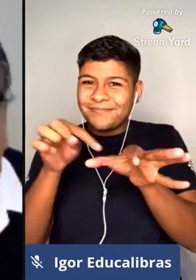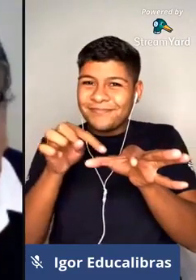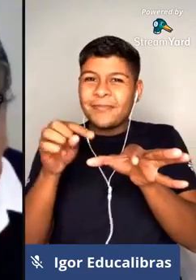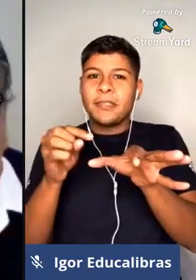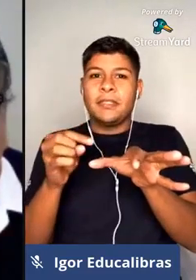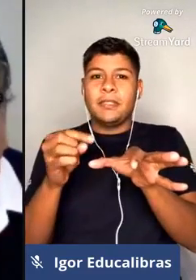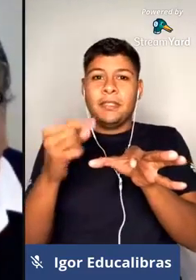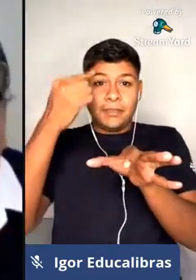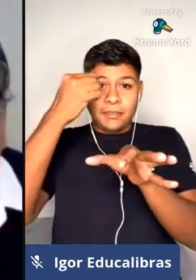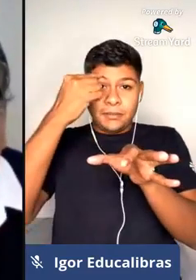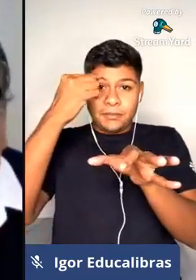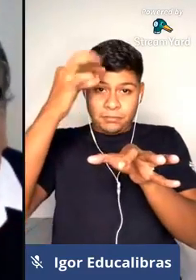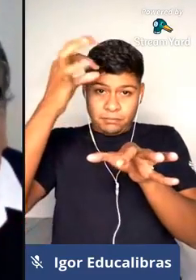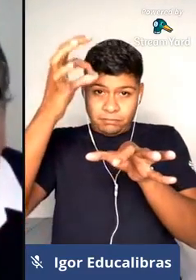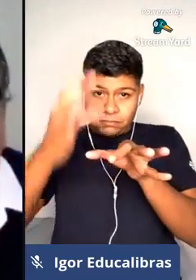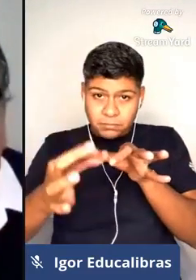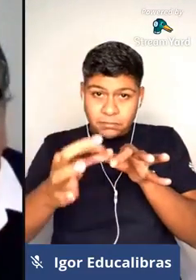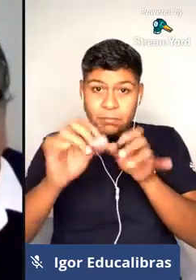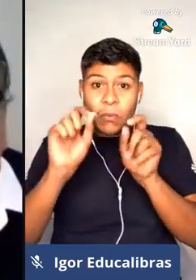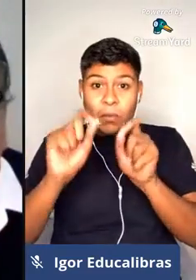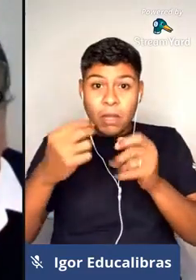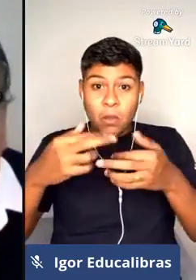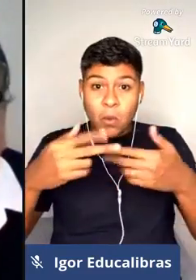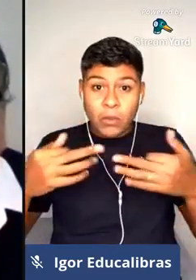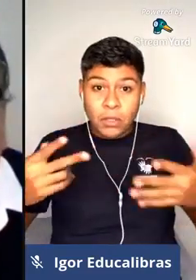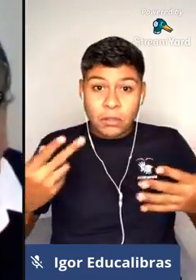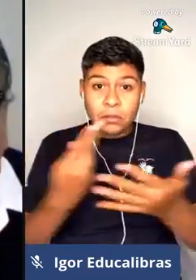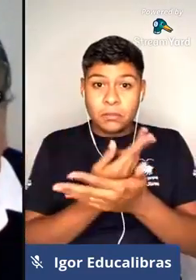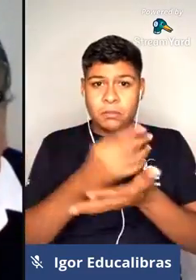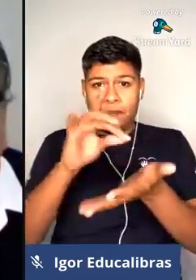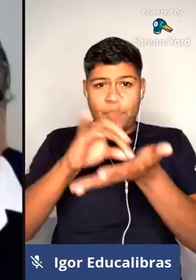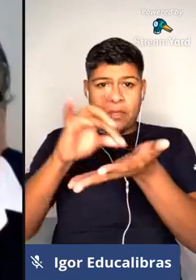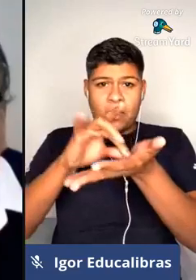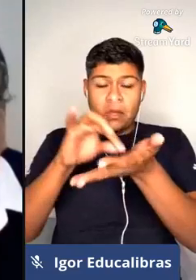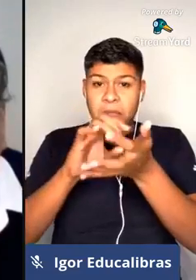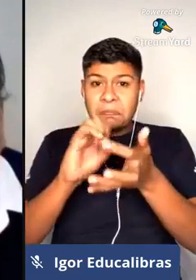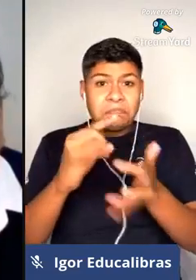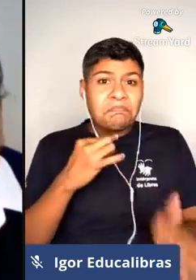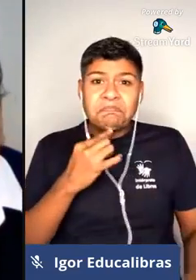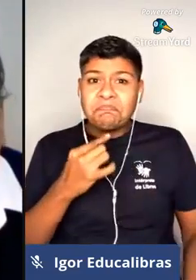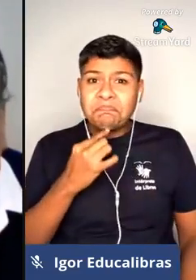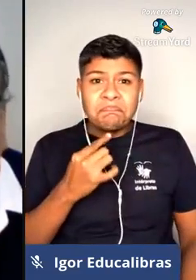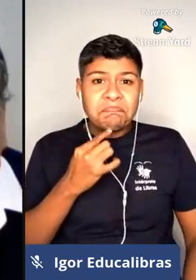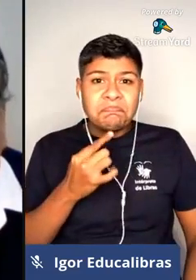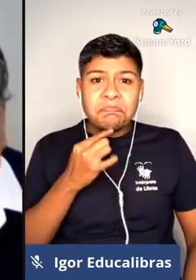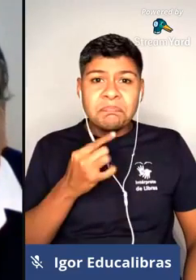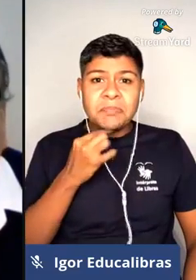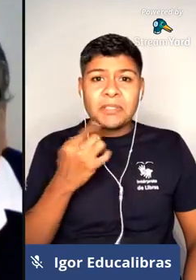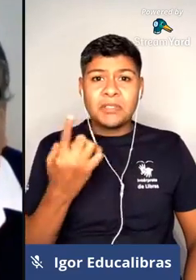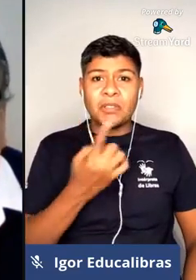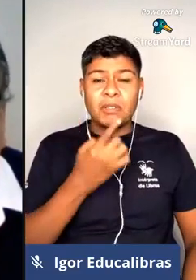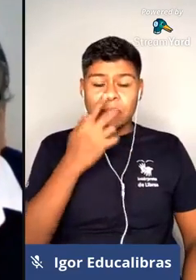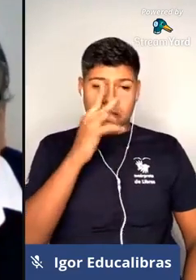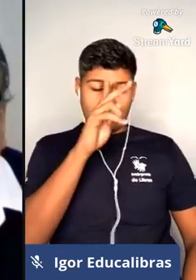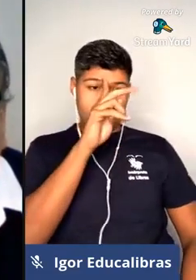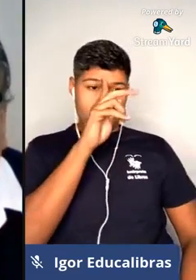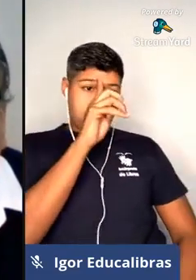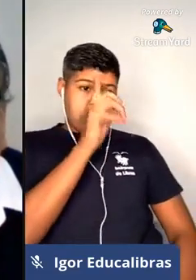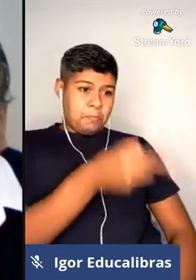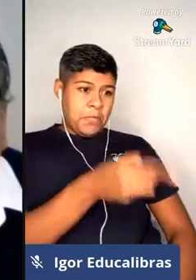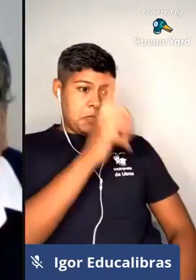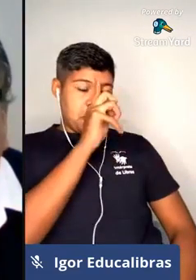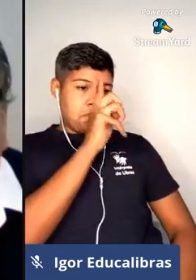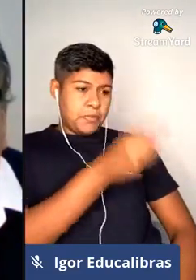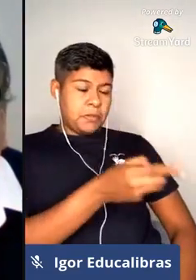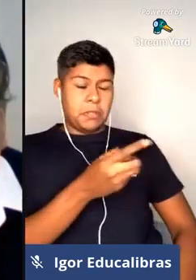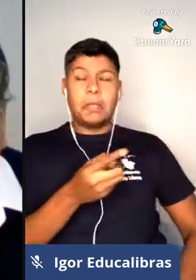de raciocínio, para que as coisas funcionem. Não fosse assim, nós viveríamos em eterna ditadura, né?